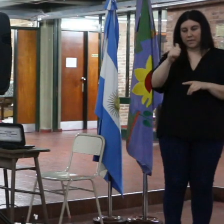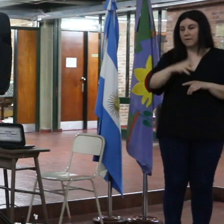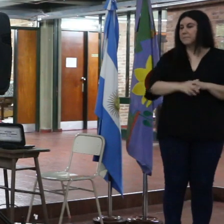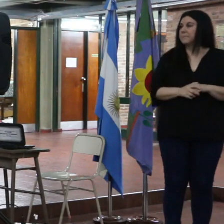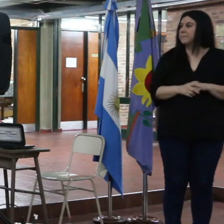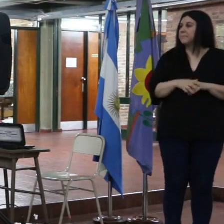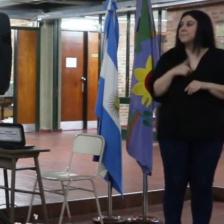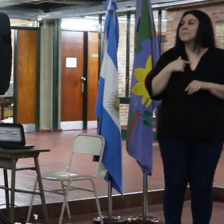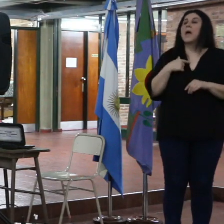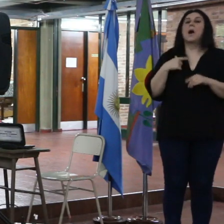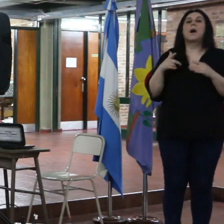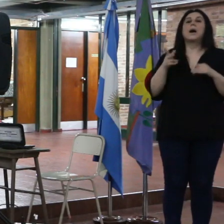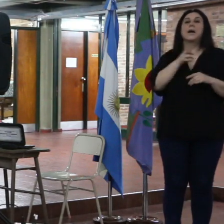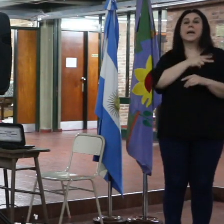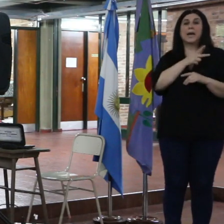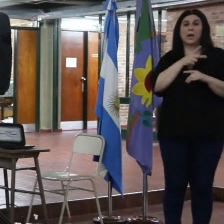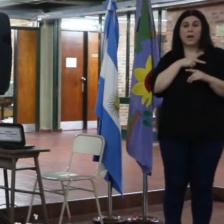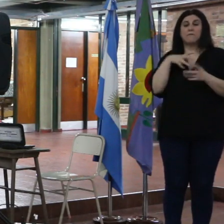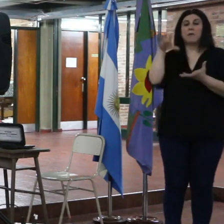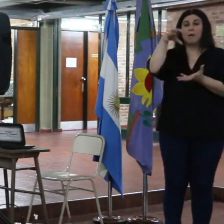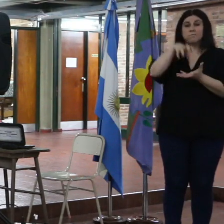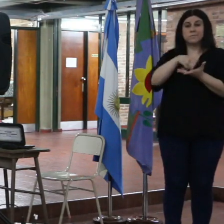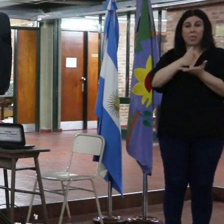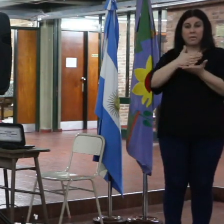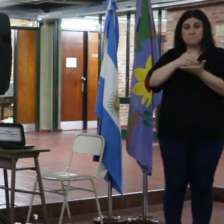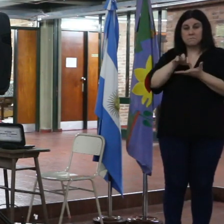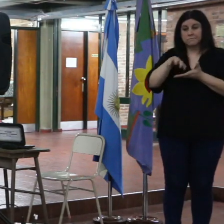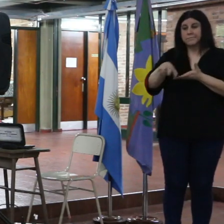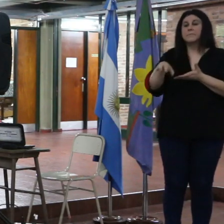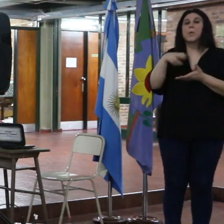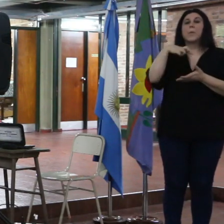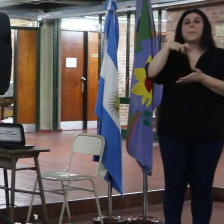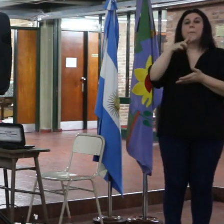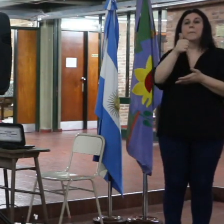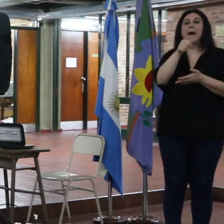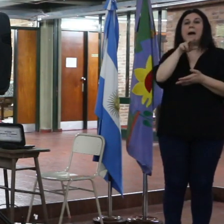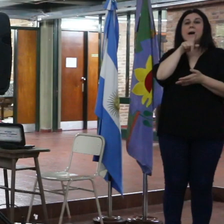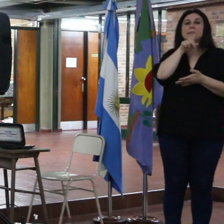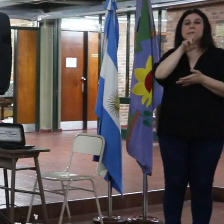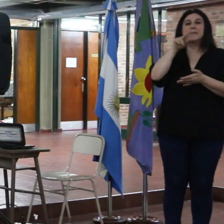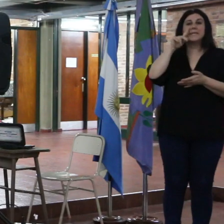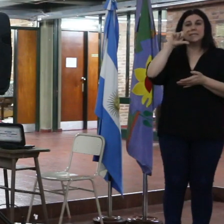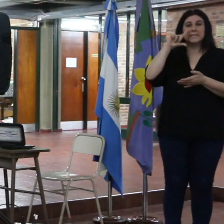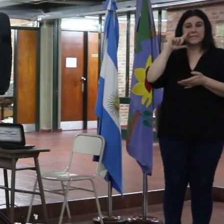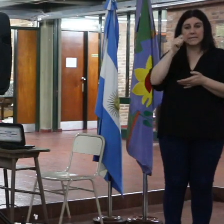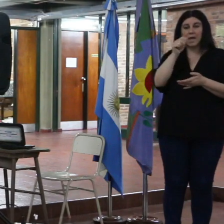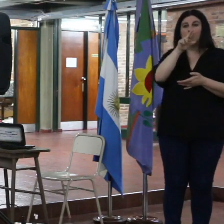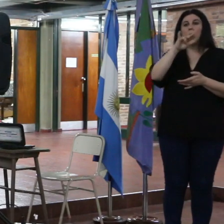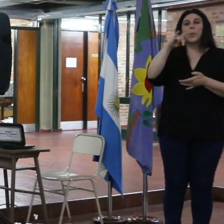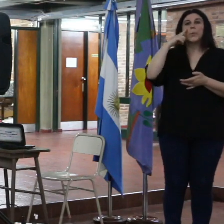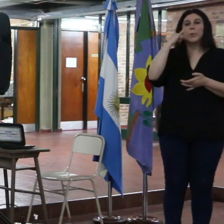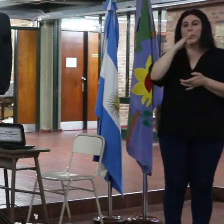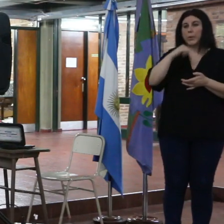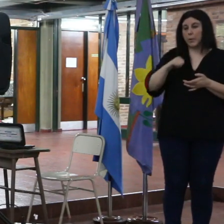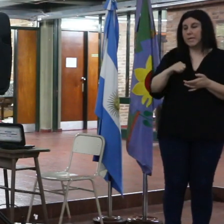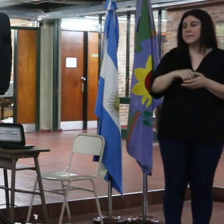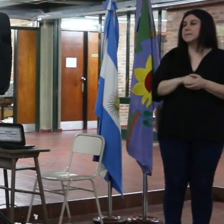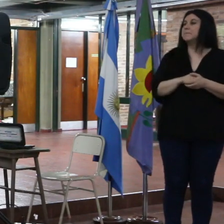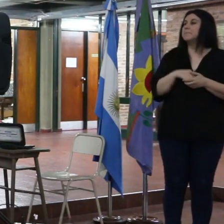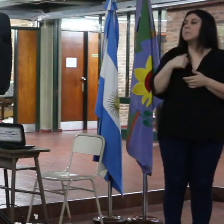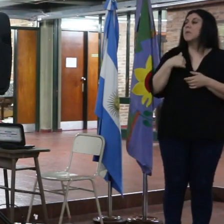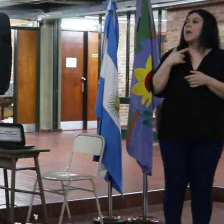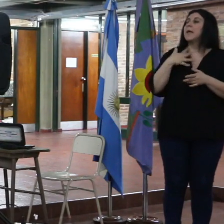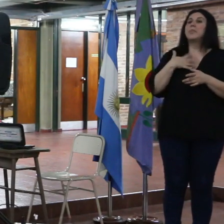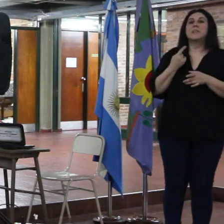A la jefa distrital, profesora Patricia Ruiz. Al inspector del nivel superior de la Región 8, profesor Eduardo